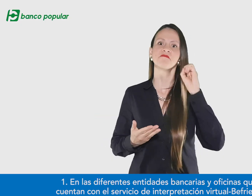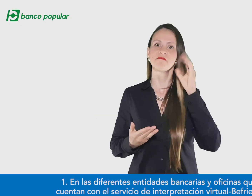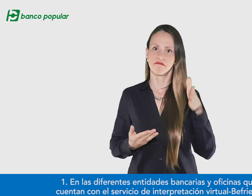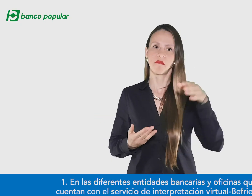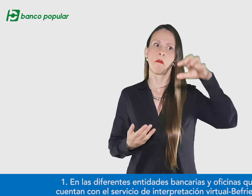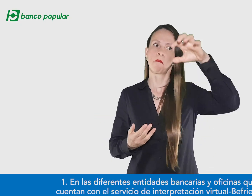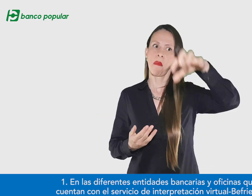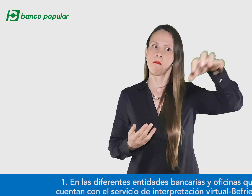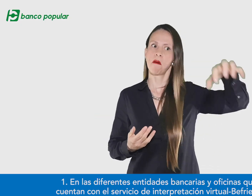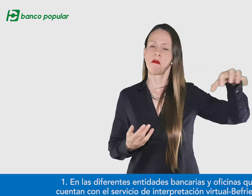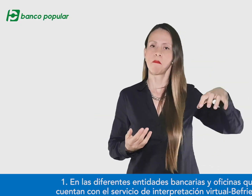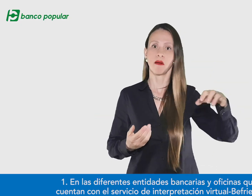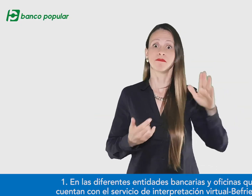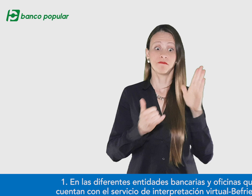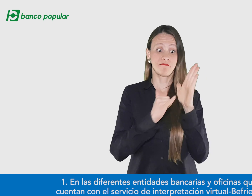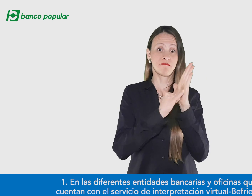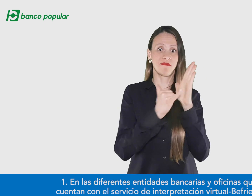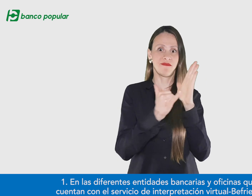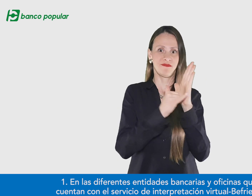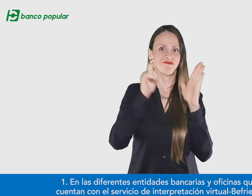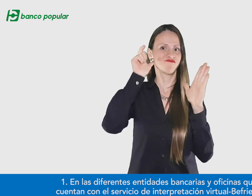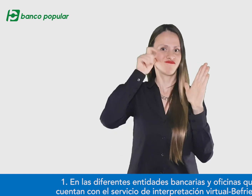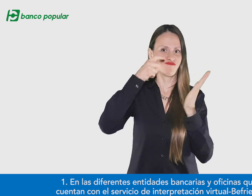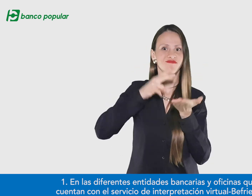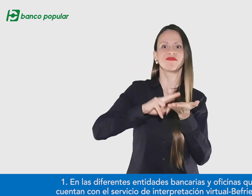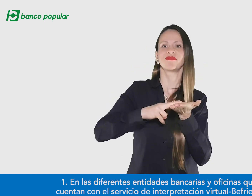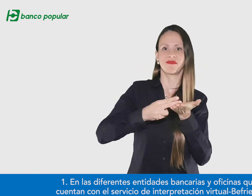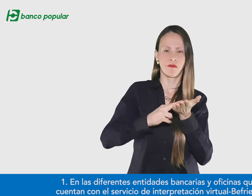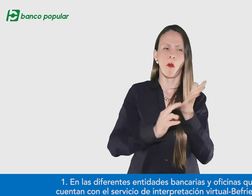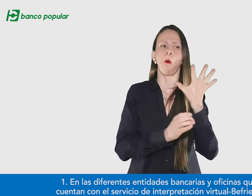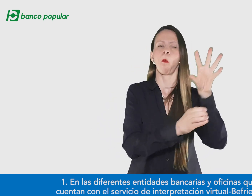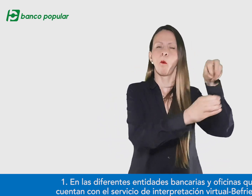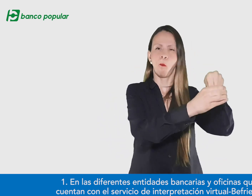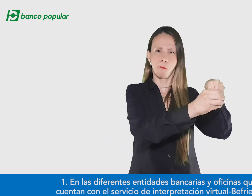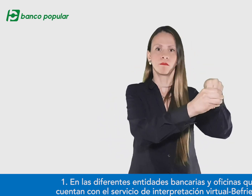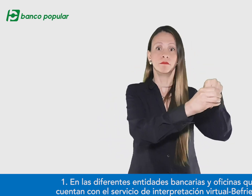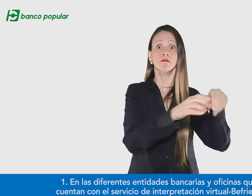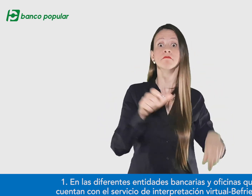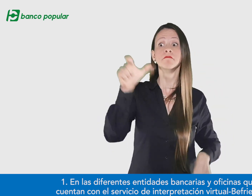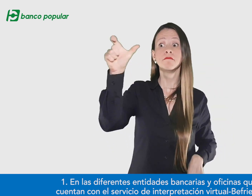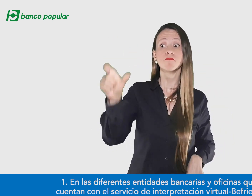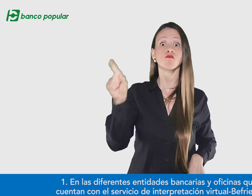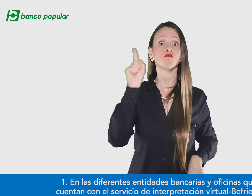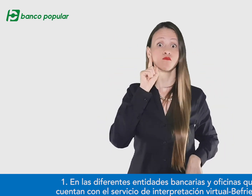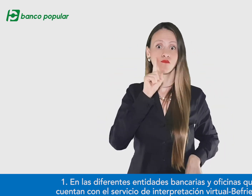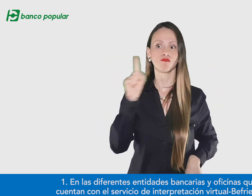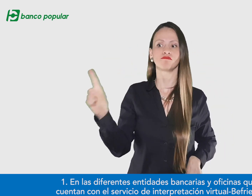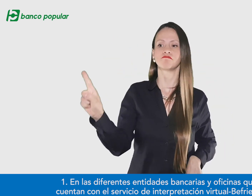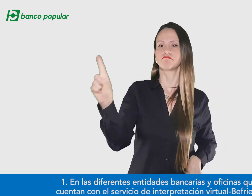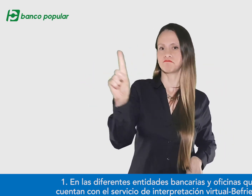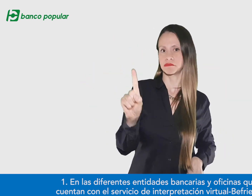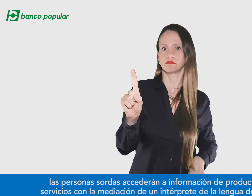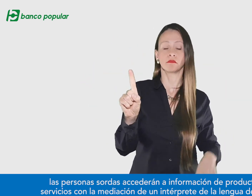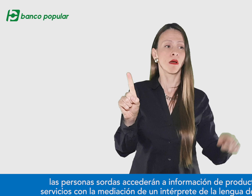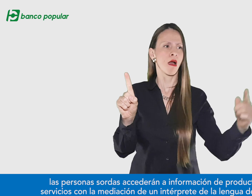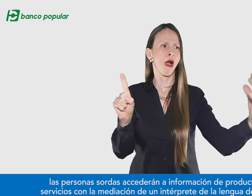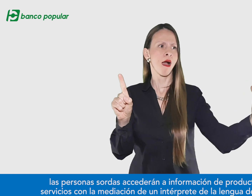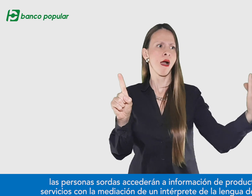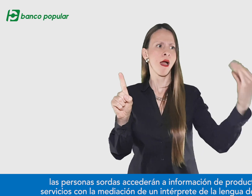1. En las diferentes entidades bancarias y oficinas que cuentan con el servicio de interpretación virtual BeFriend, las personas